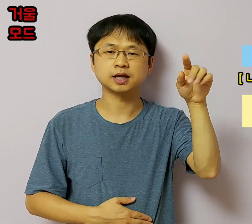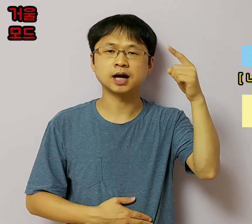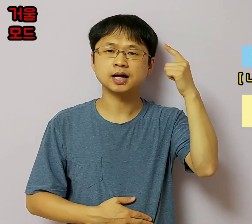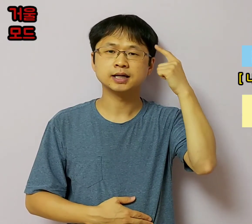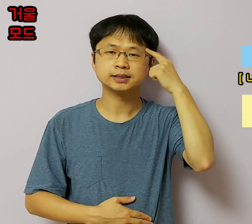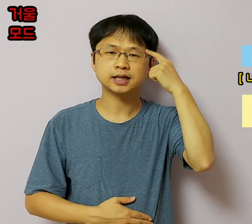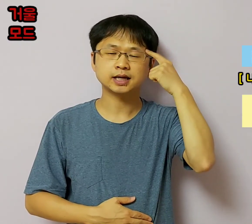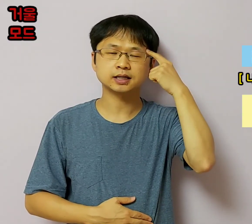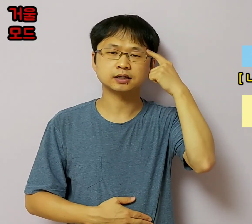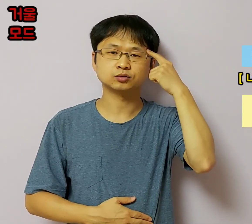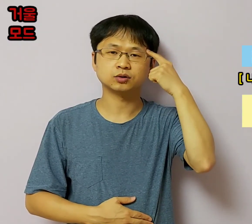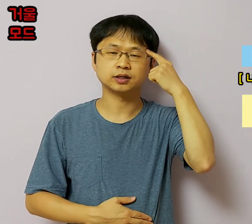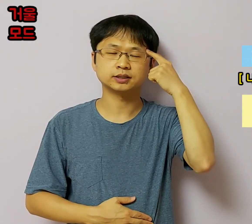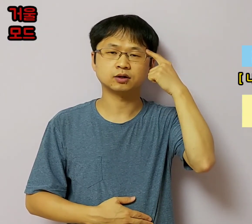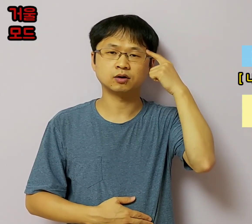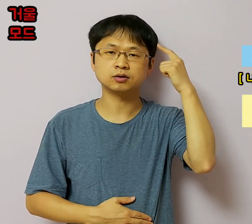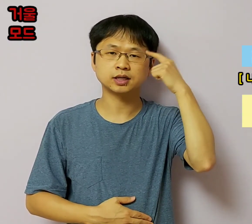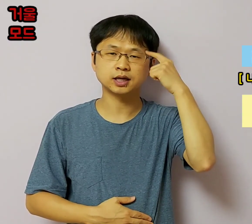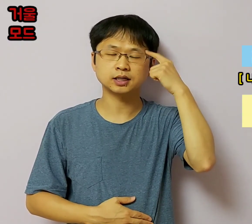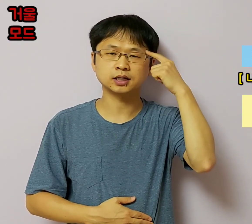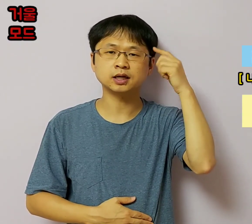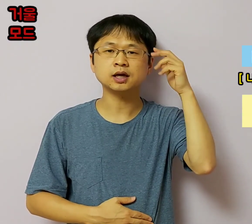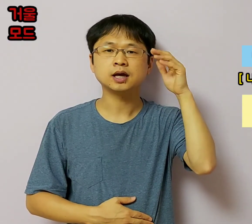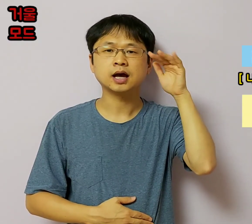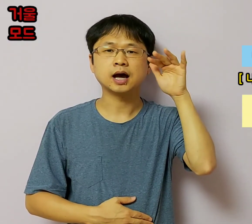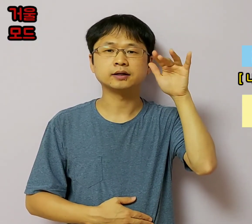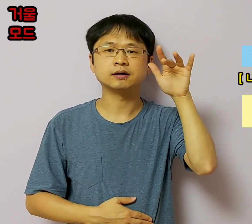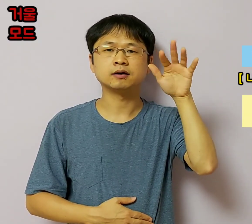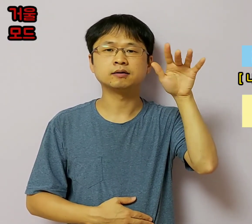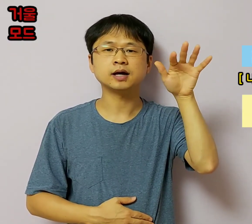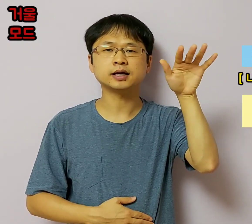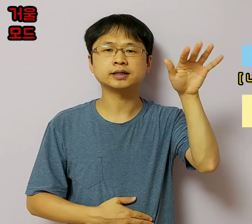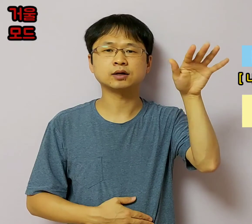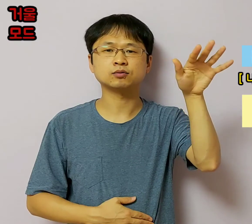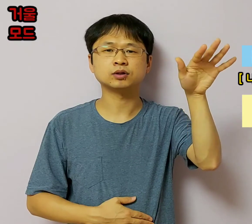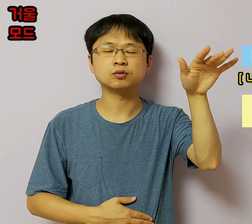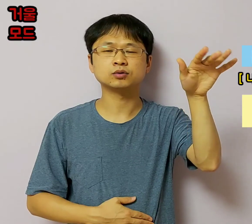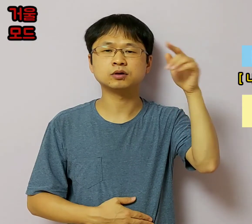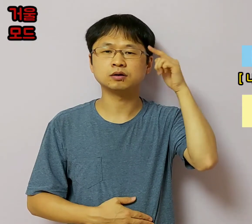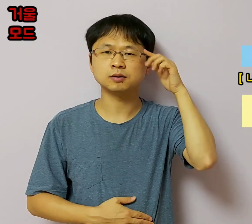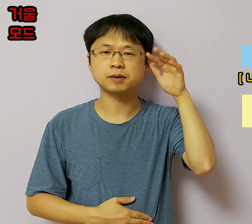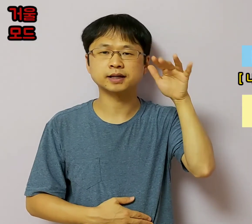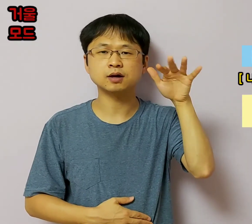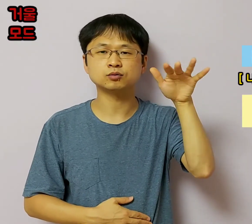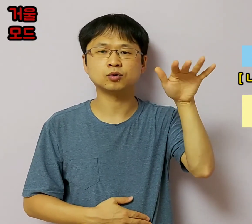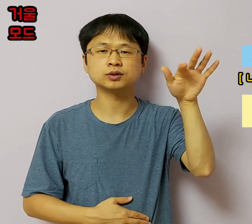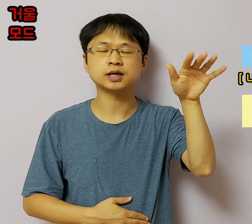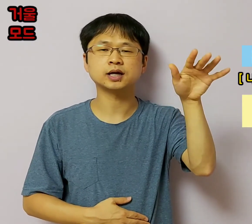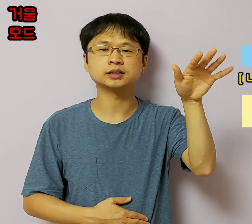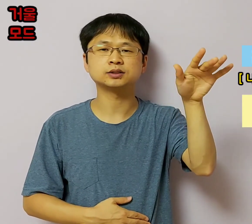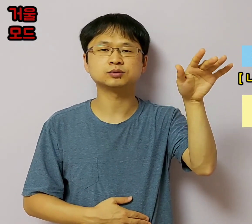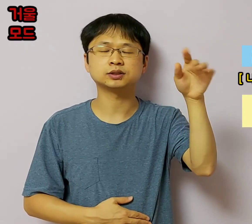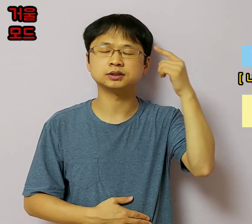그리워하다입니다. 생각이라는 수어 했죠. 생각이 아련하게 자꾸 떠오르는 것, 어떤 방향으로 생각이 치우쳐지는